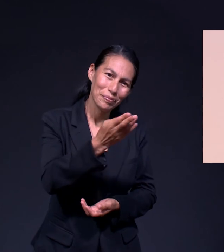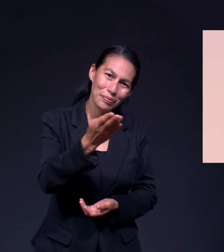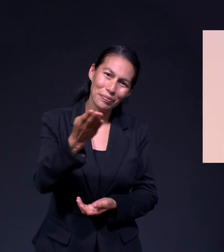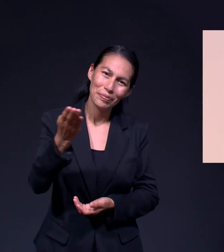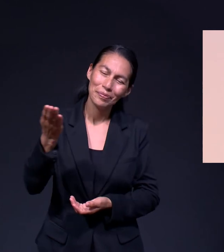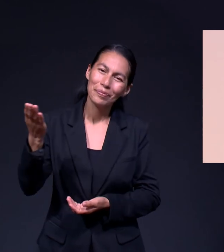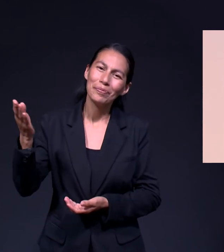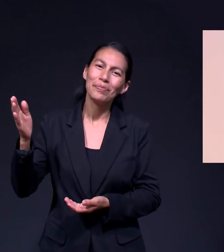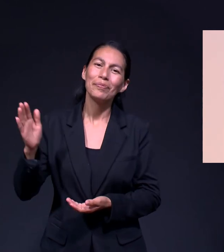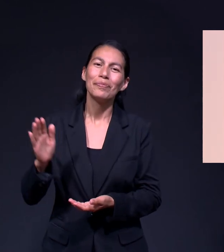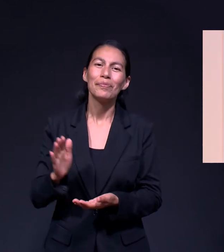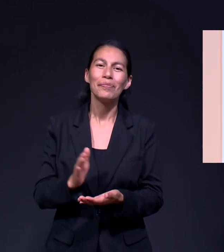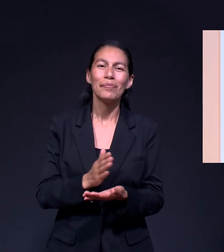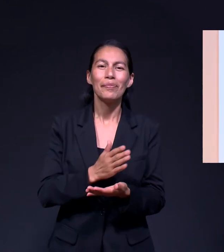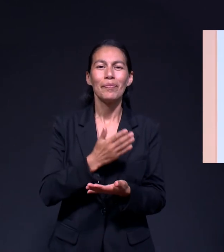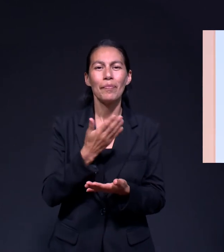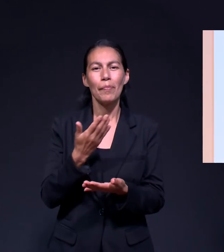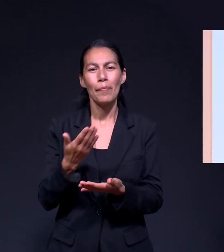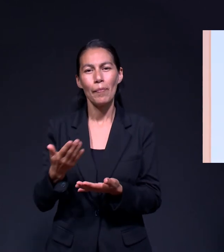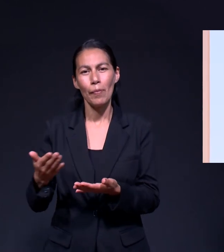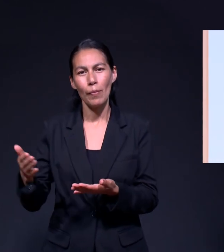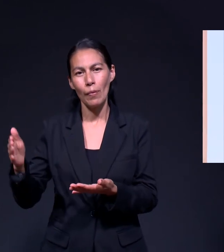que no puedes ver